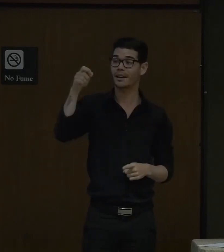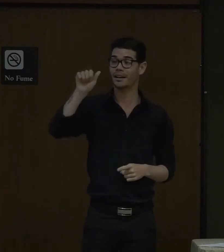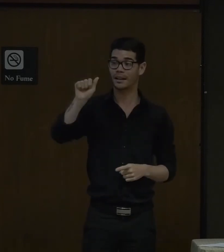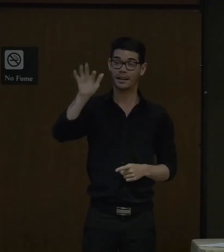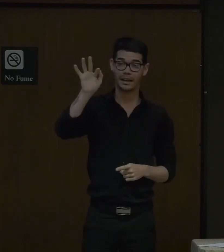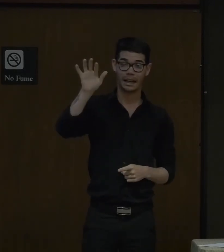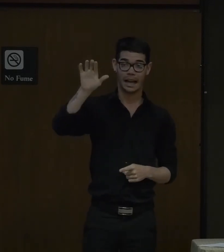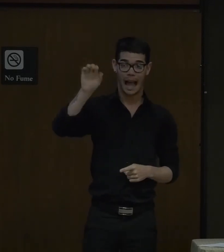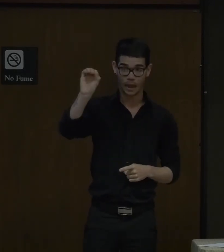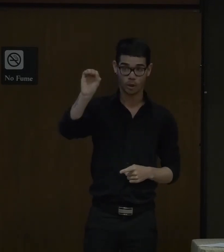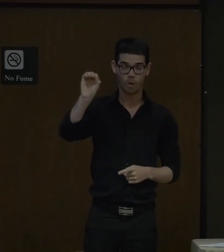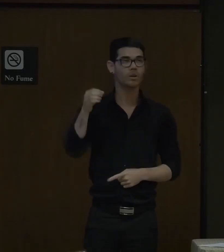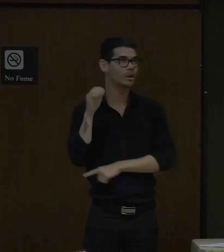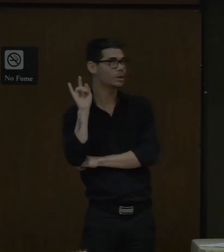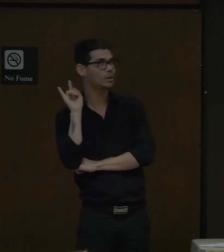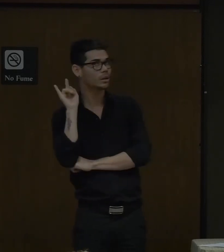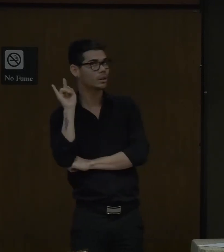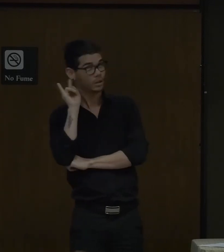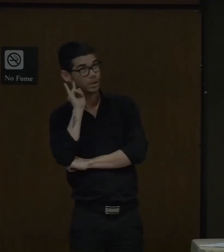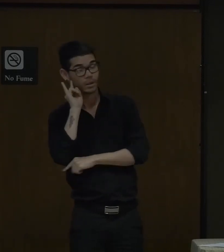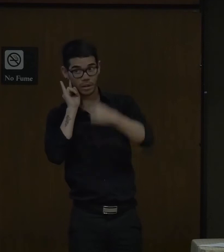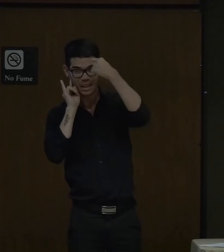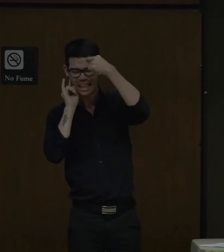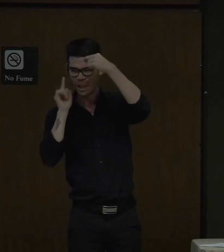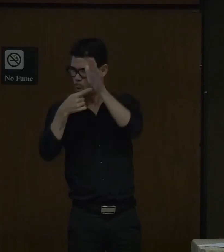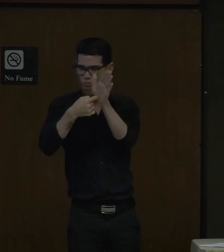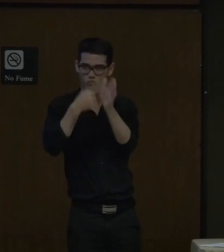activar la palabra cat, que es la